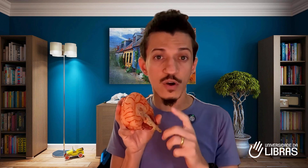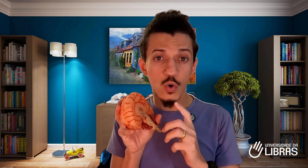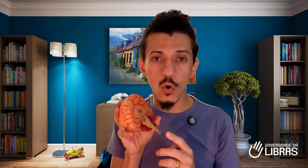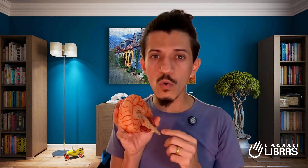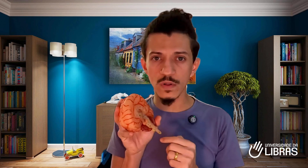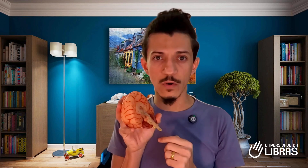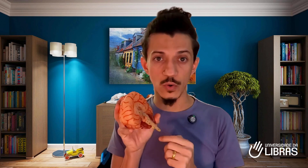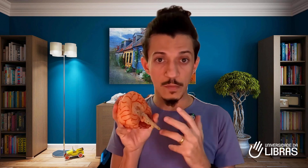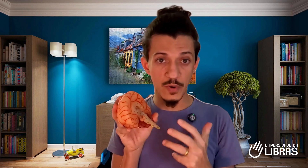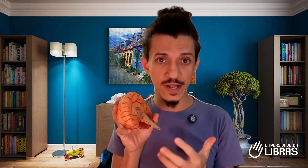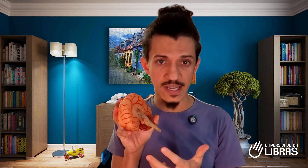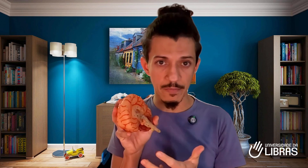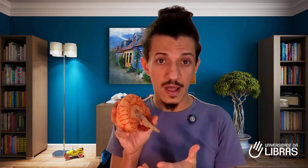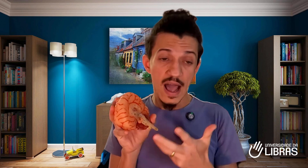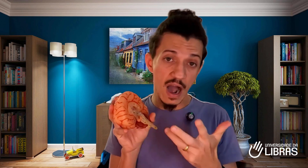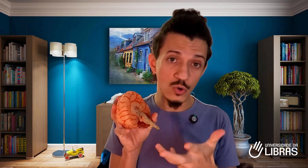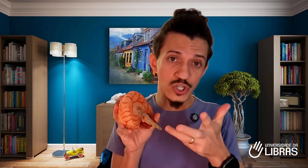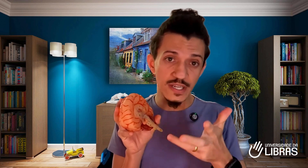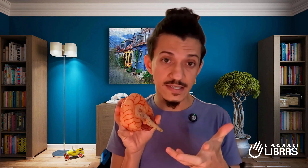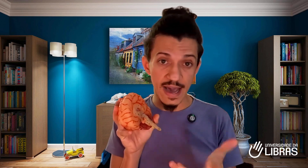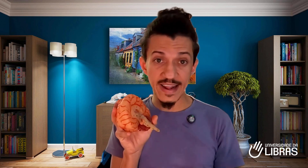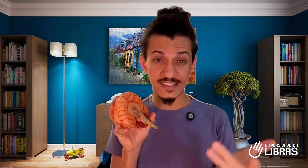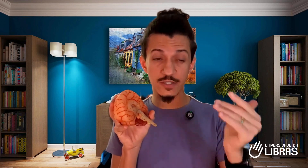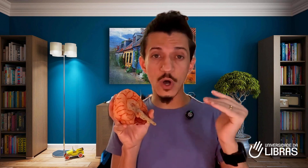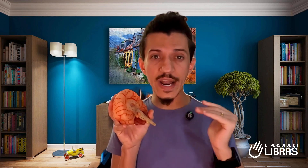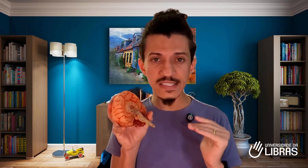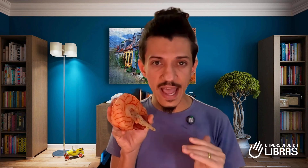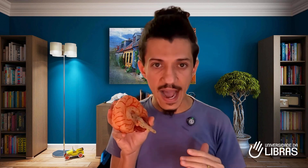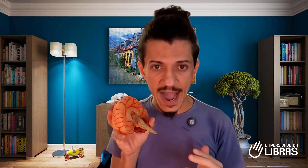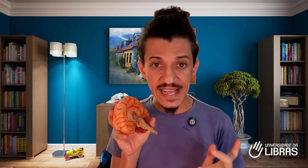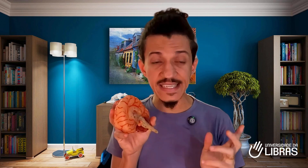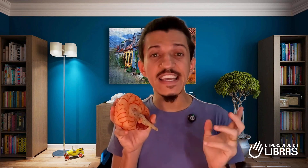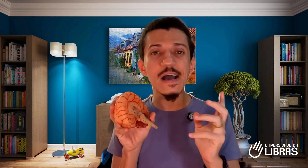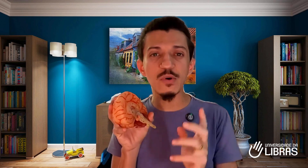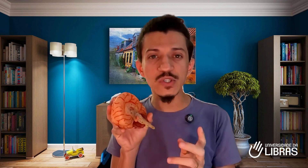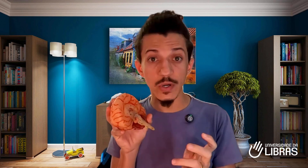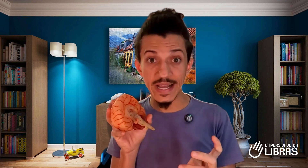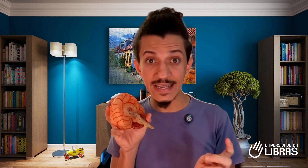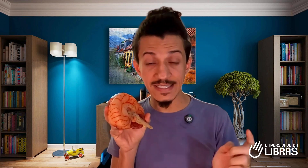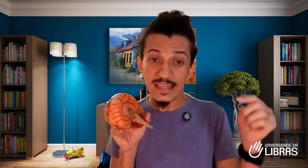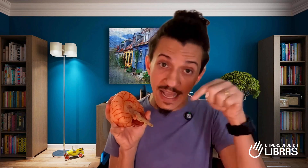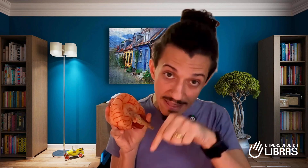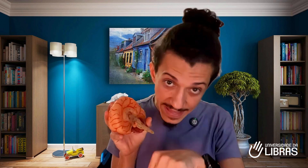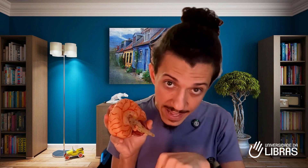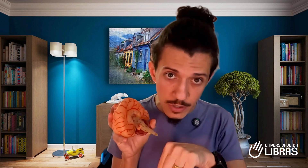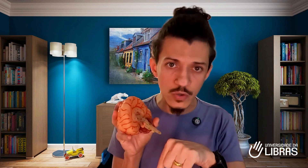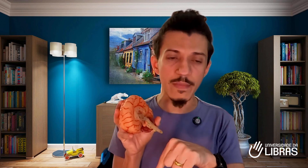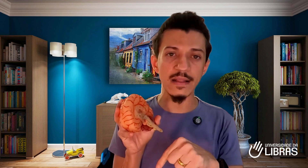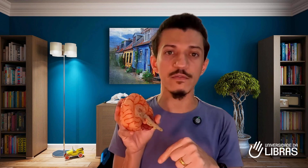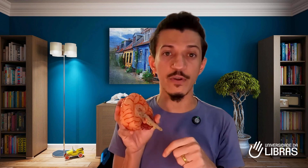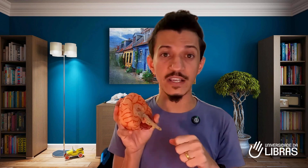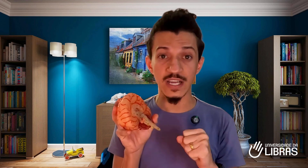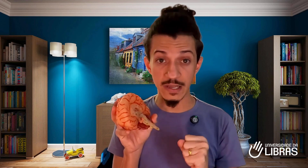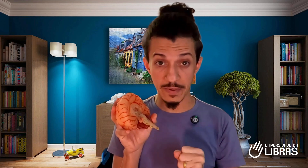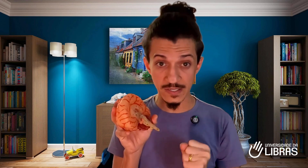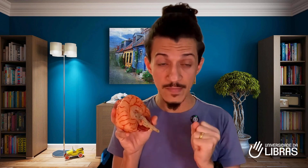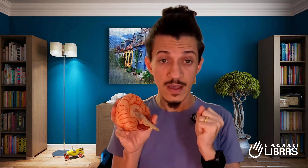o conteúdo. Por exemplo, ao utilizar as histórias reais e emocionantes que tem dentro do método fluente em Libras com